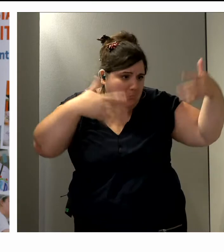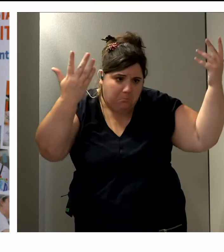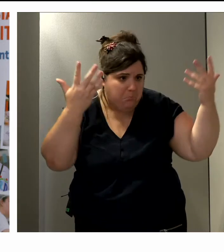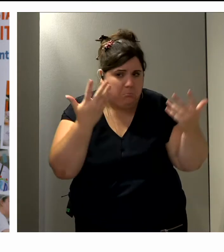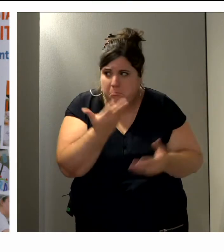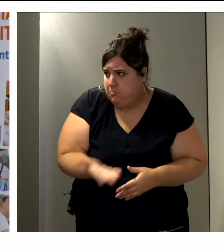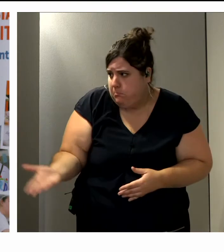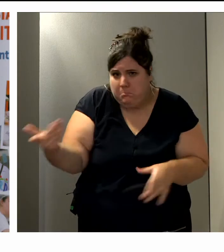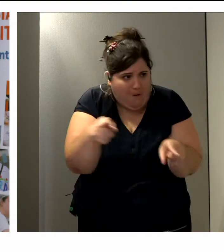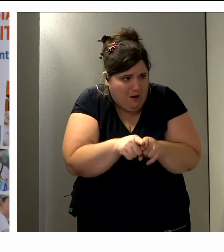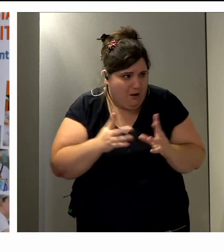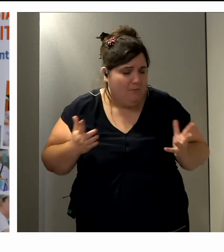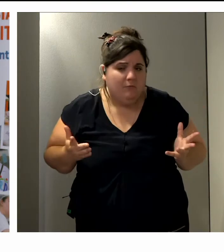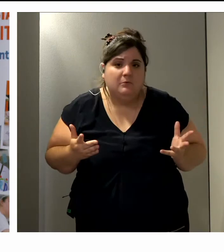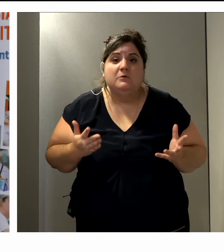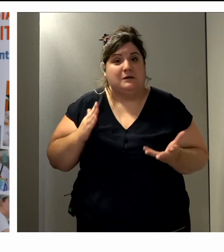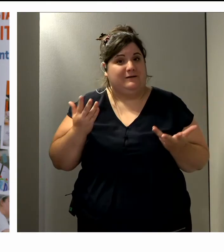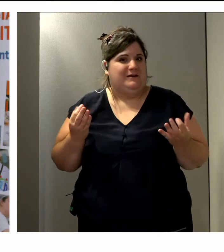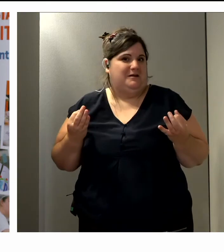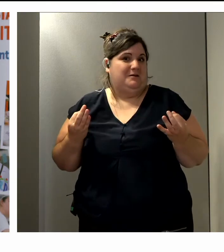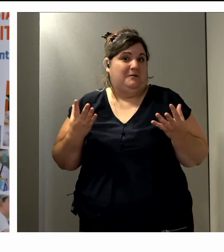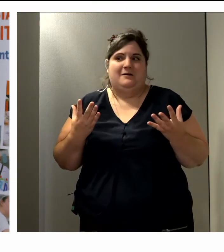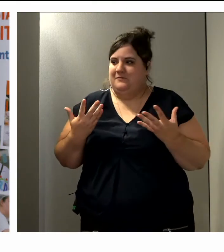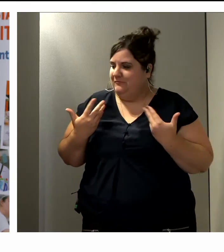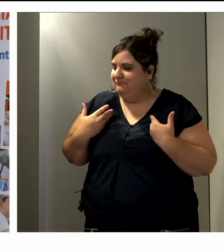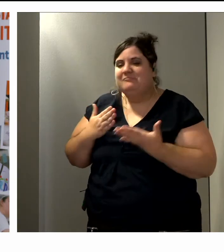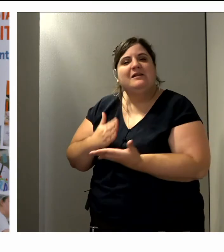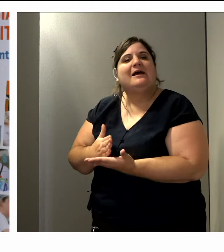campus, les autres peuvent venir